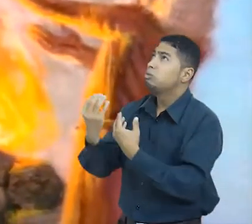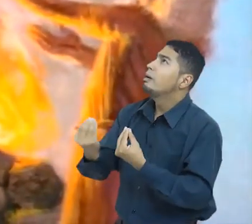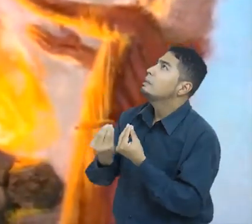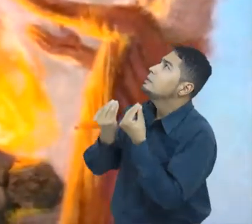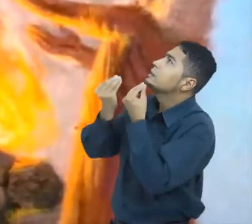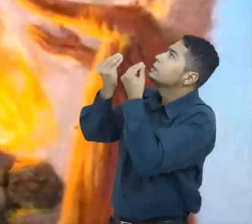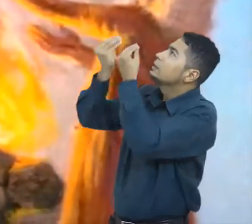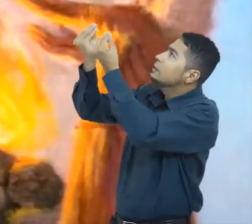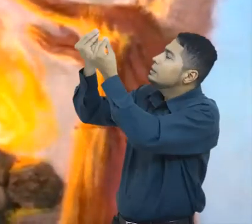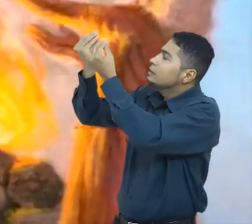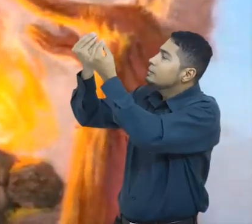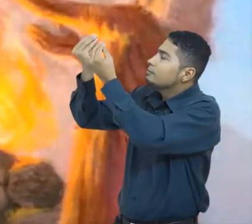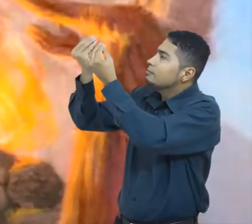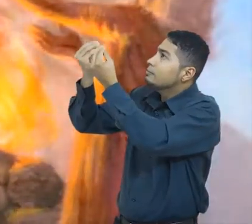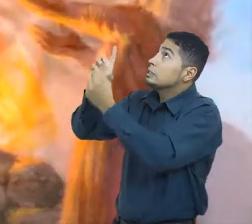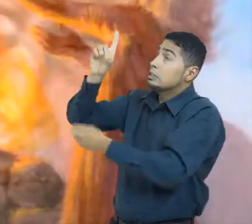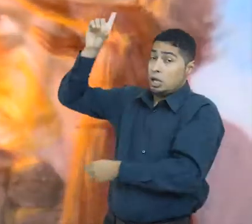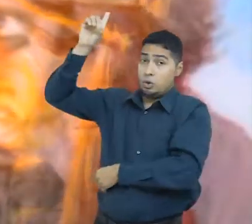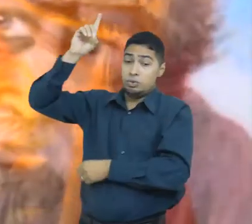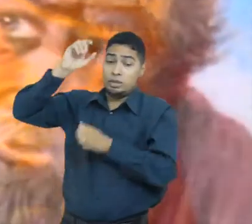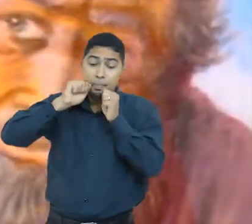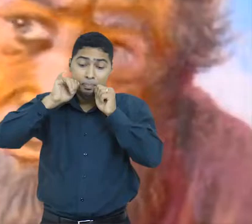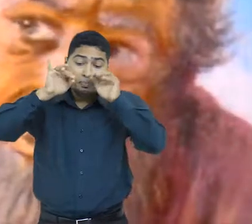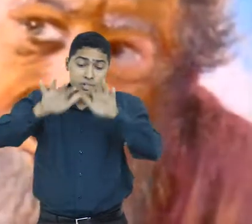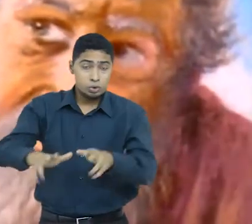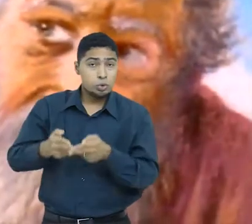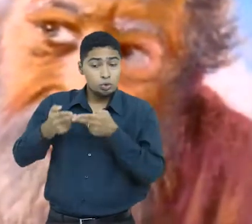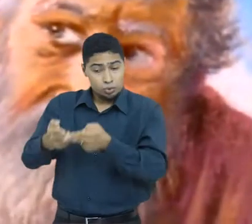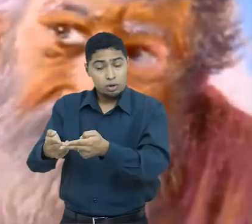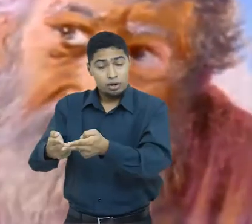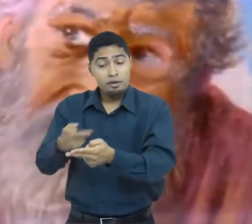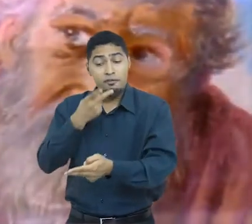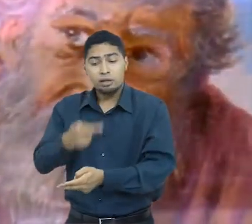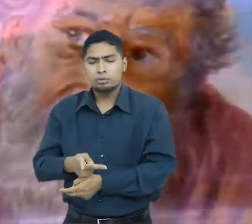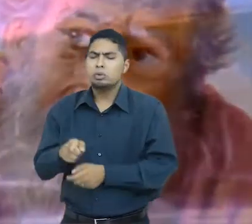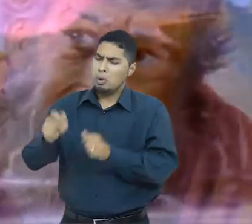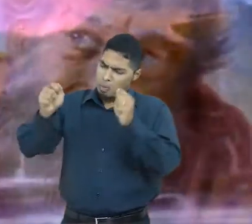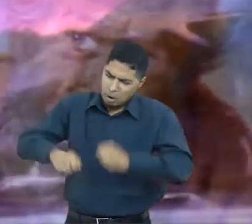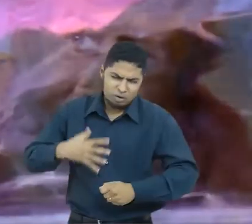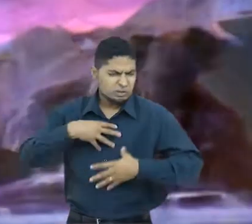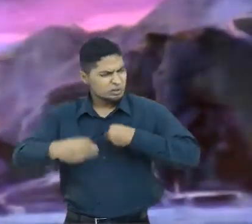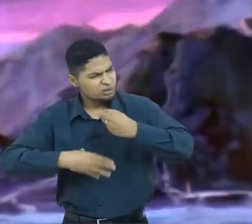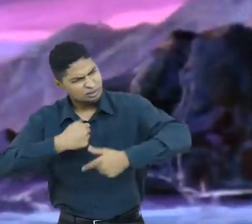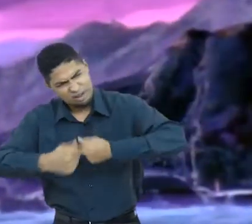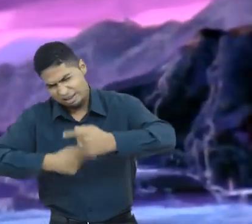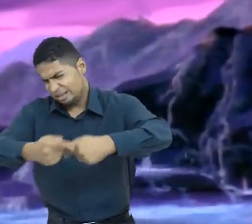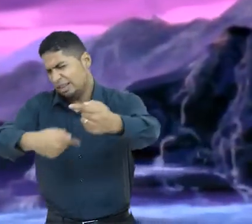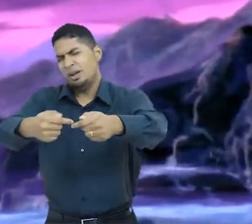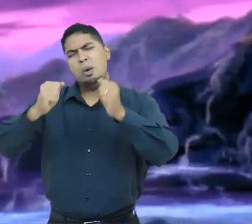Deus abençoou Noé e seus filhos, dizendo-lhes: Multipliquem-se, tenham muitos filhos e